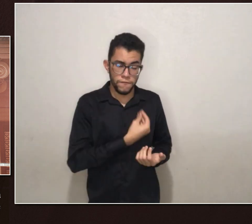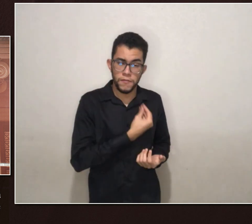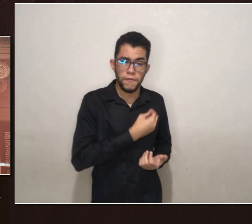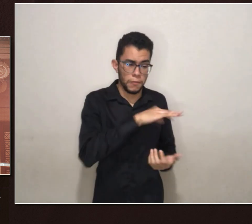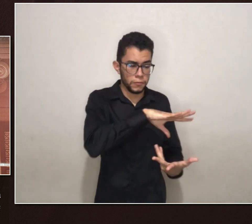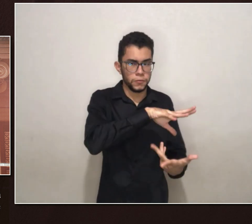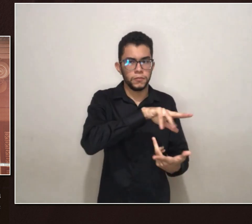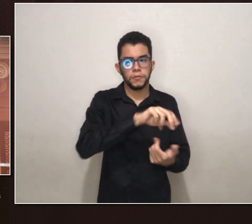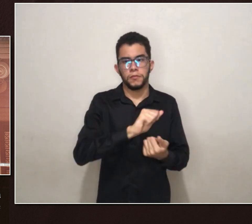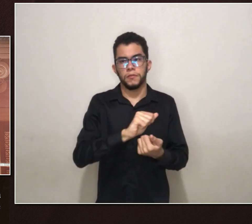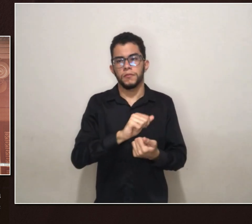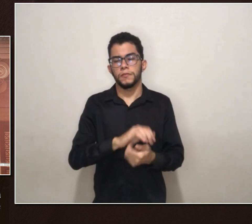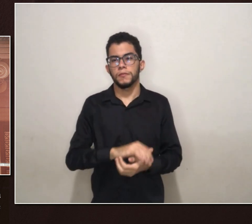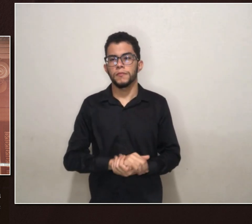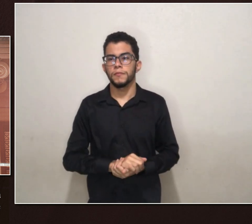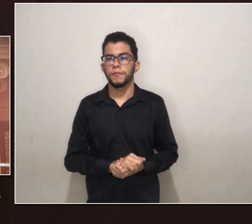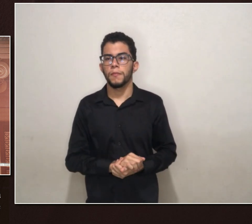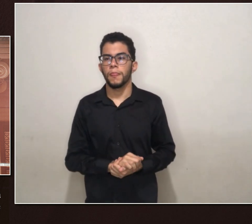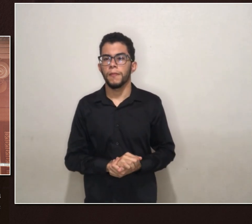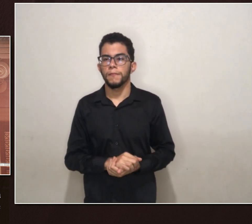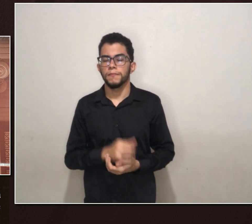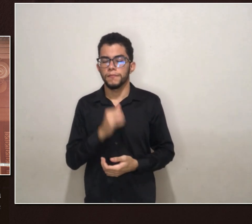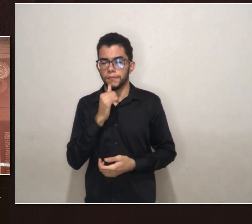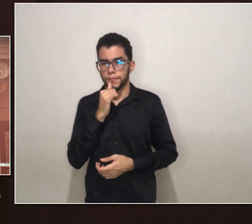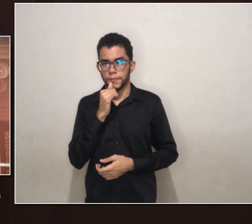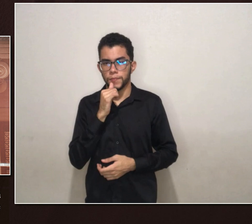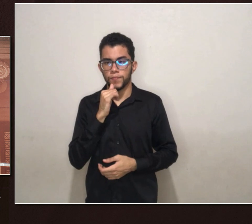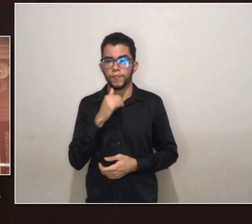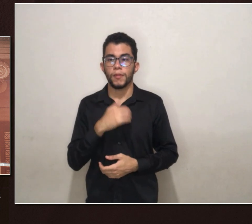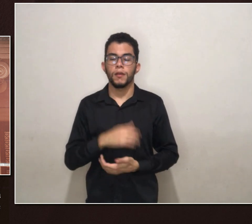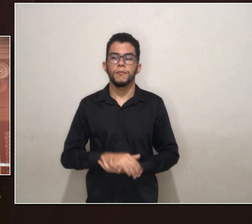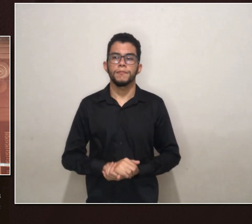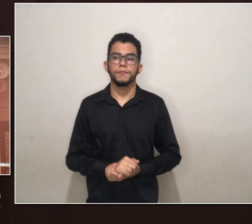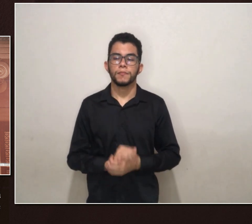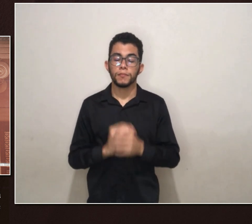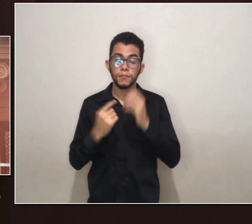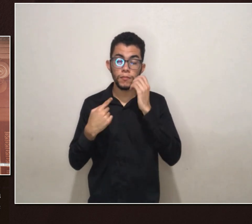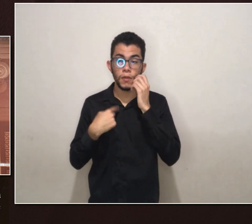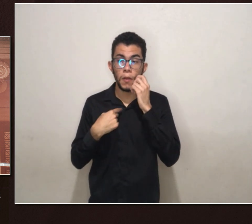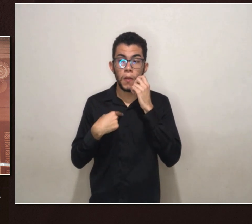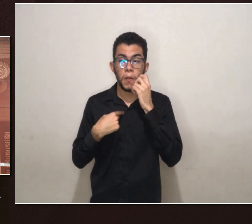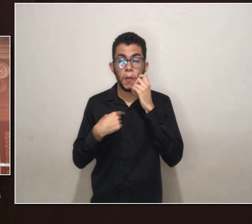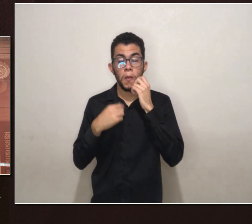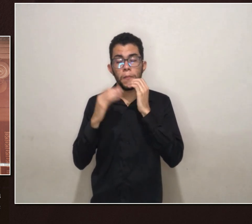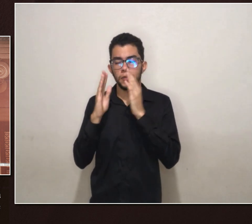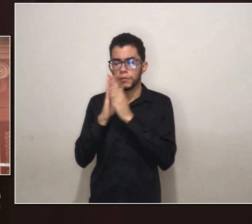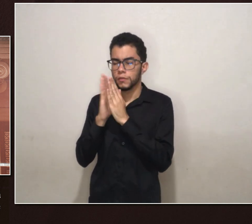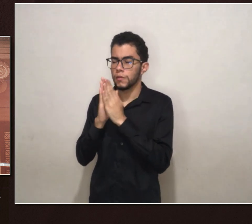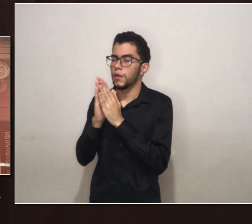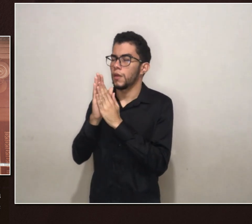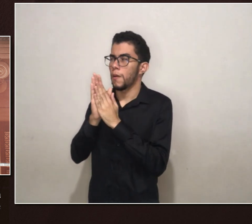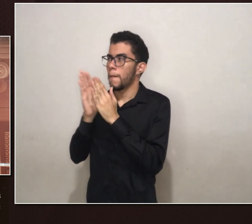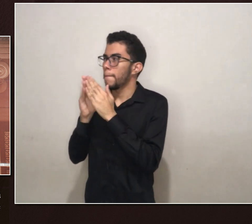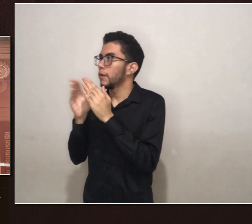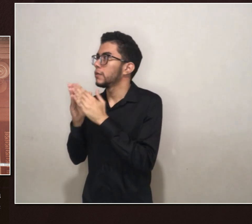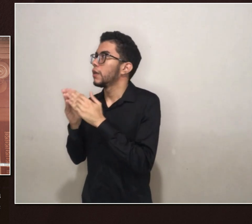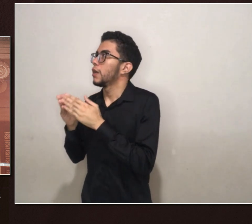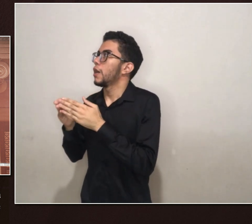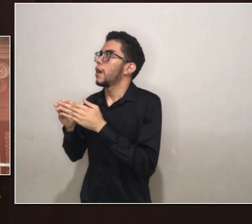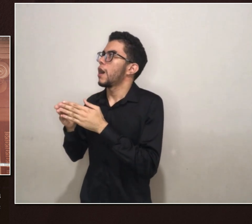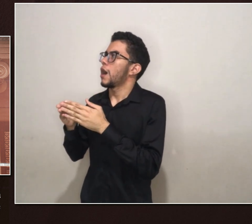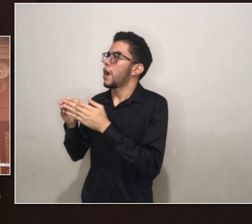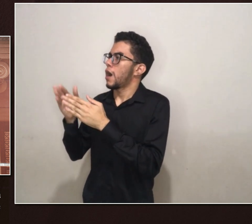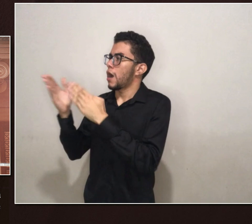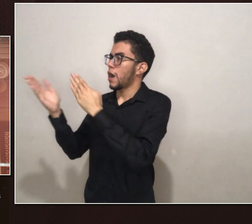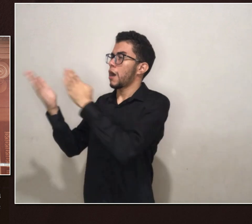quando eu consegui voltar à simplicidade, eu orei para Deus: Deus, nunca mais permita que eu perca essa